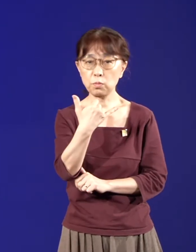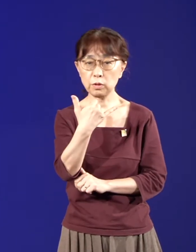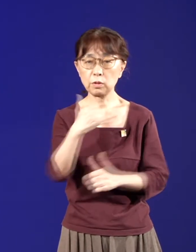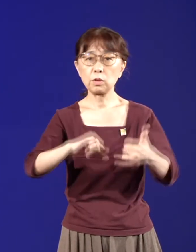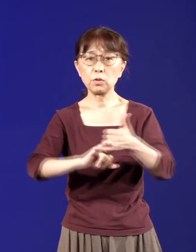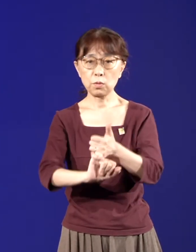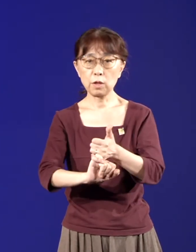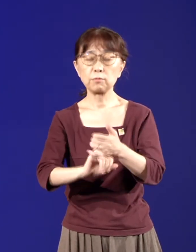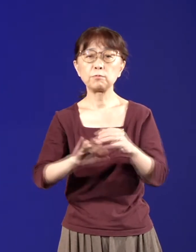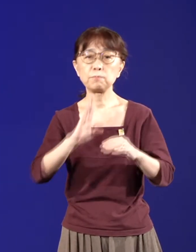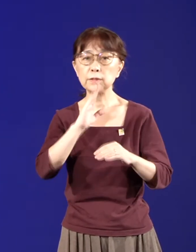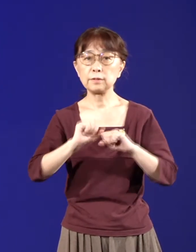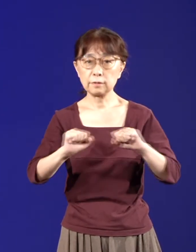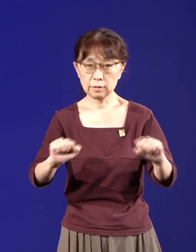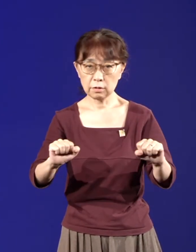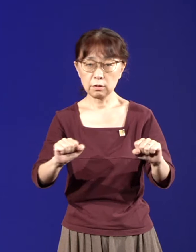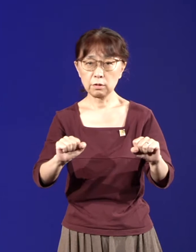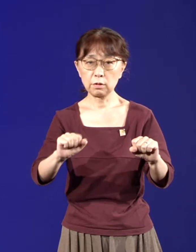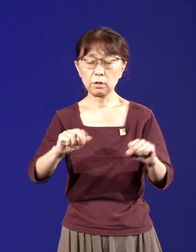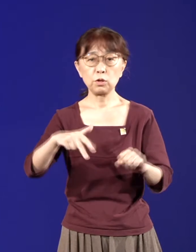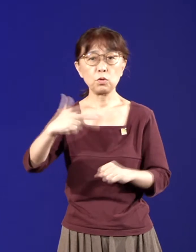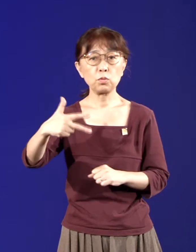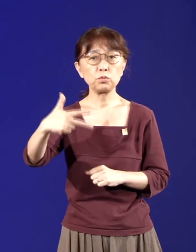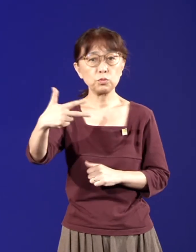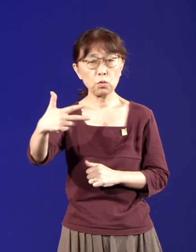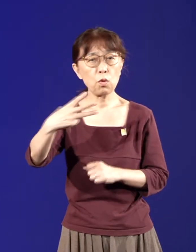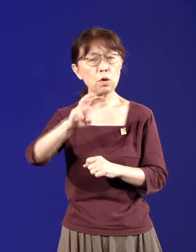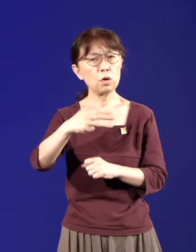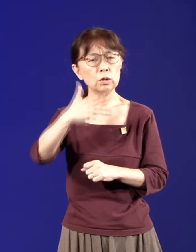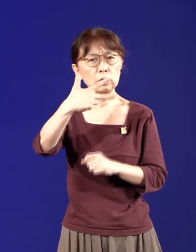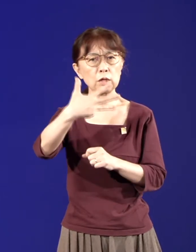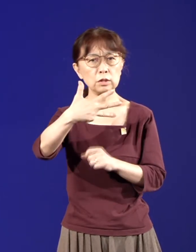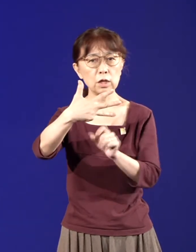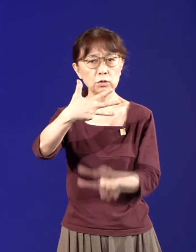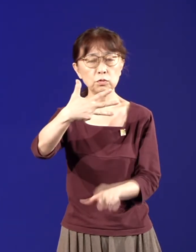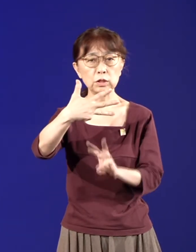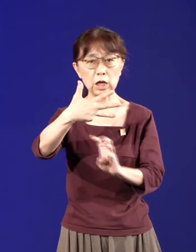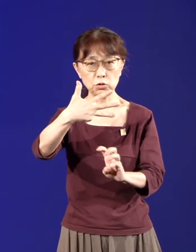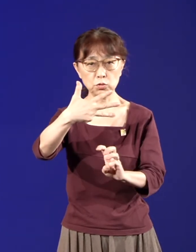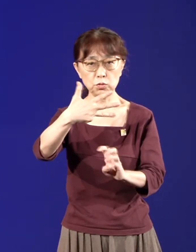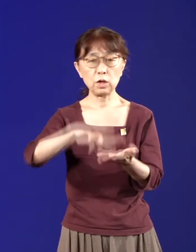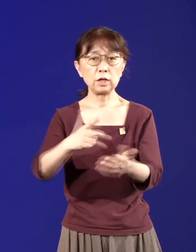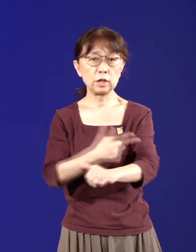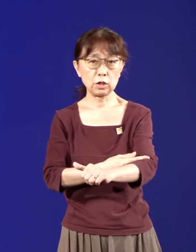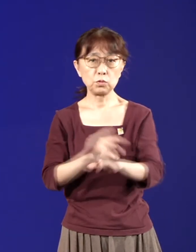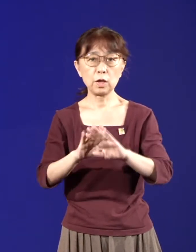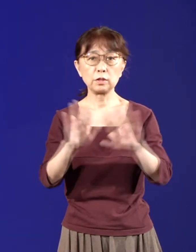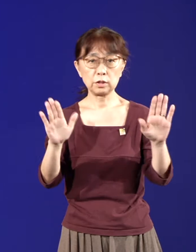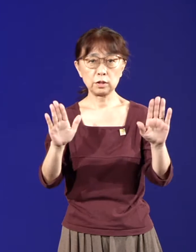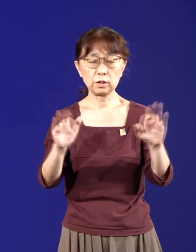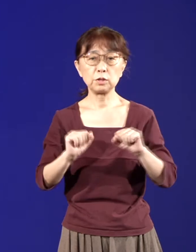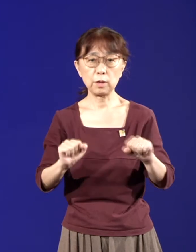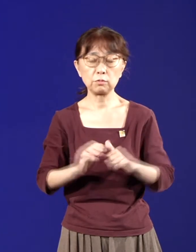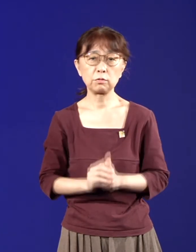開始をいたしまして、翌週の30日月曜日から接種を開始をいたします。それ以